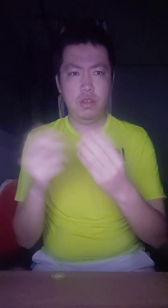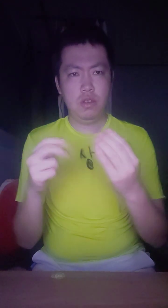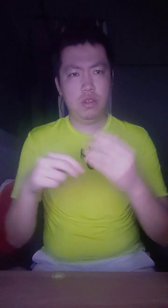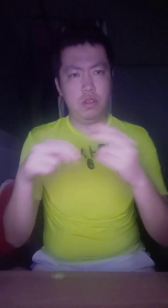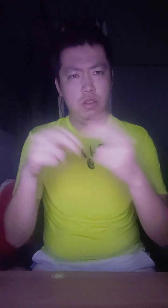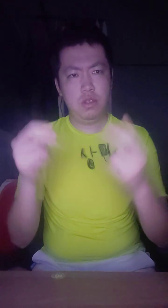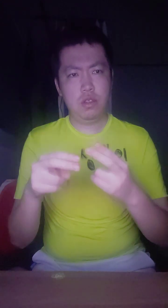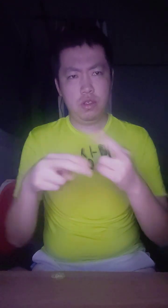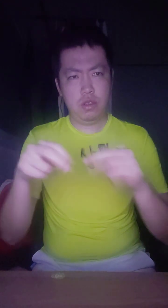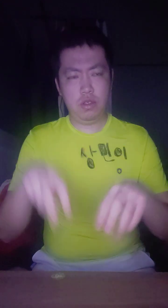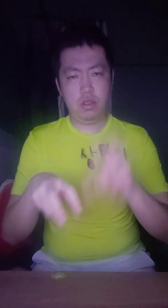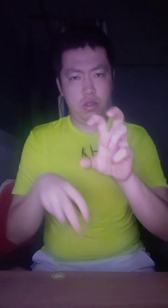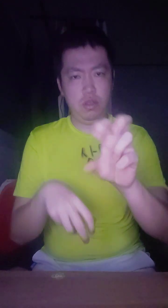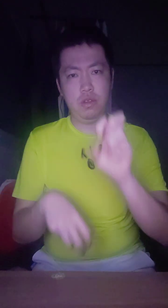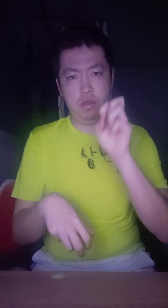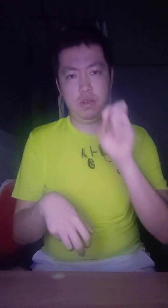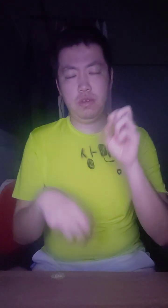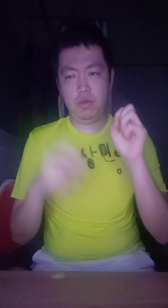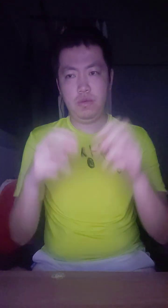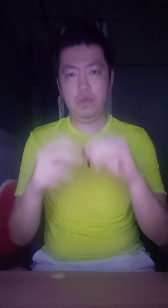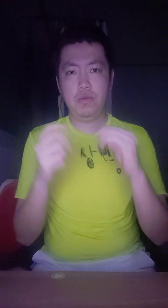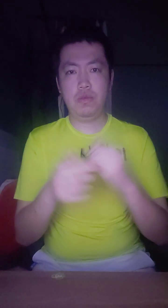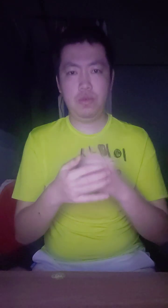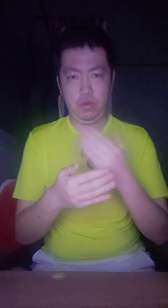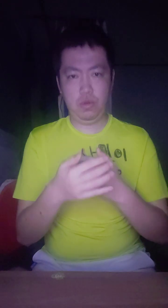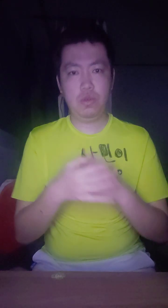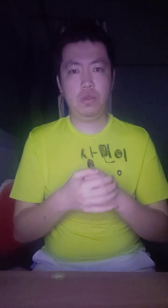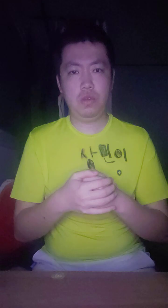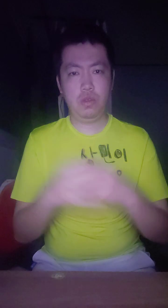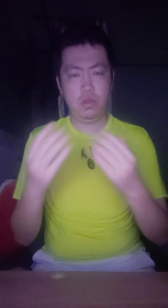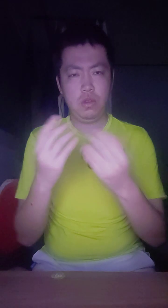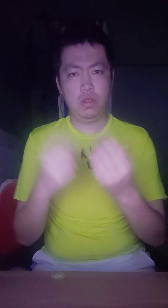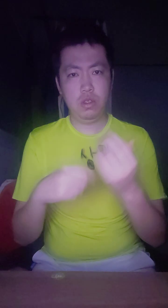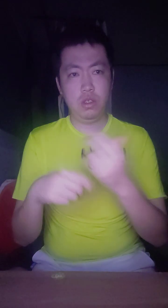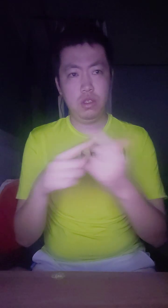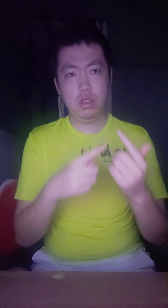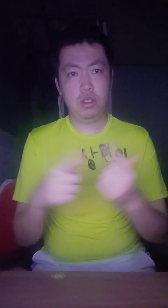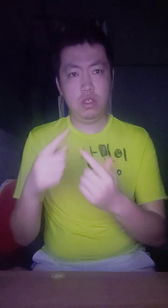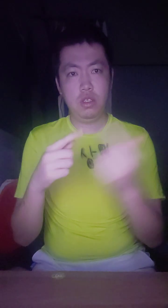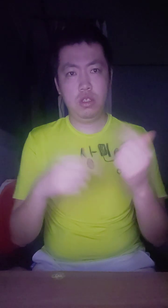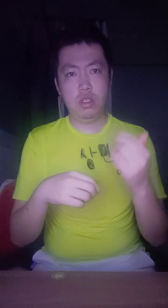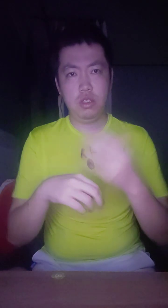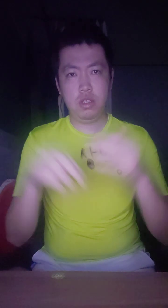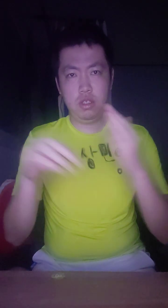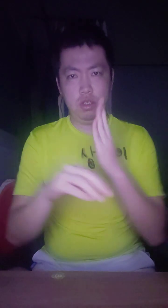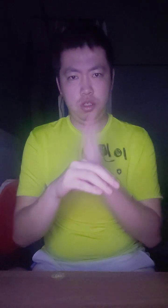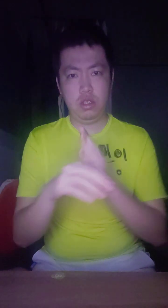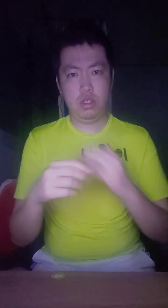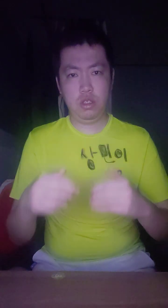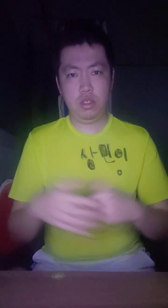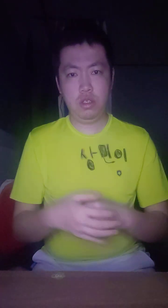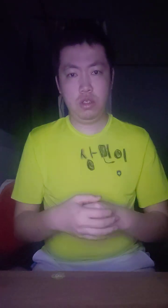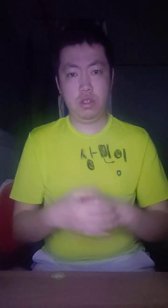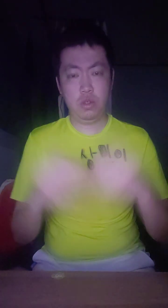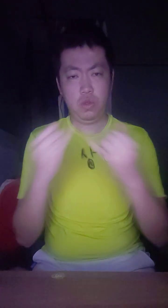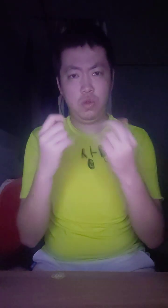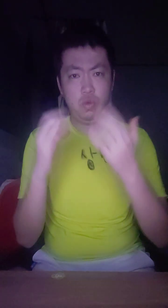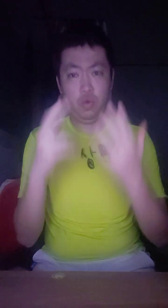세대에서는 전기 제품 코드를 전부 뽑아주십시오. 전력 사용량을 자제해 주십시오. 저녁 8시쯤